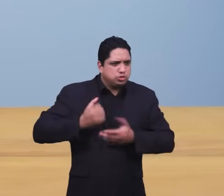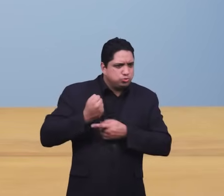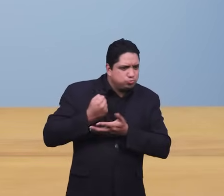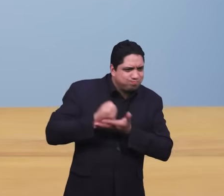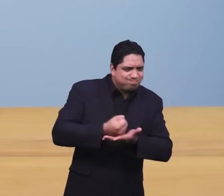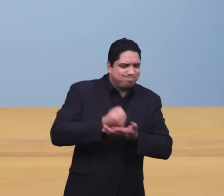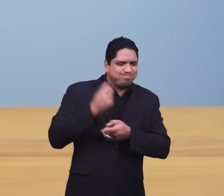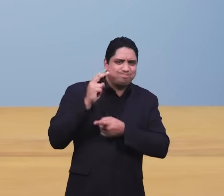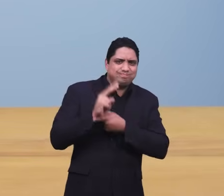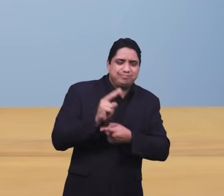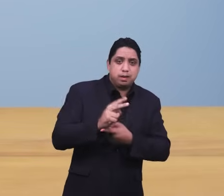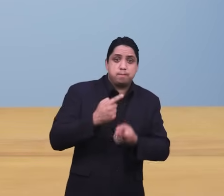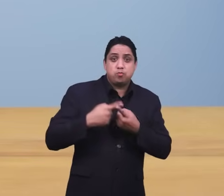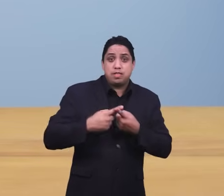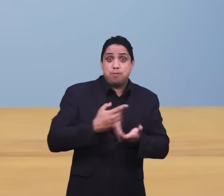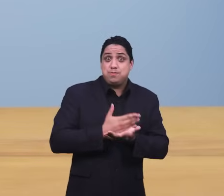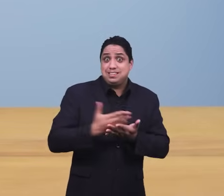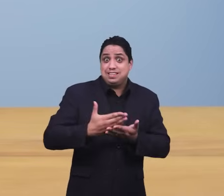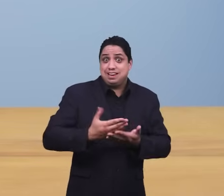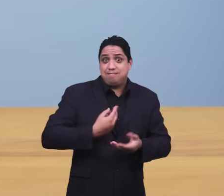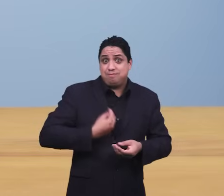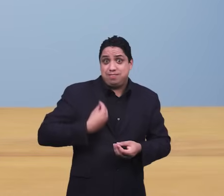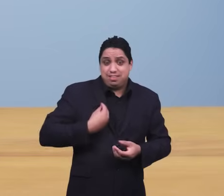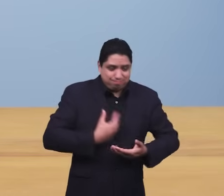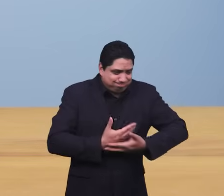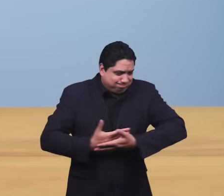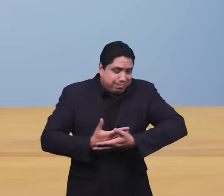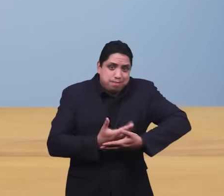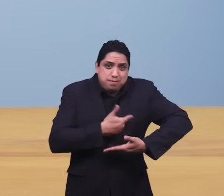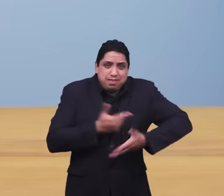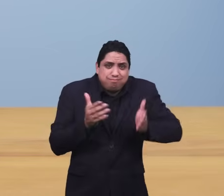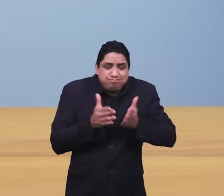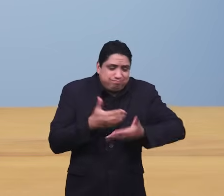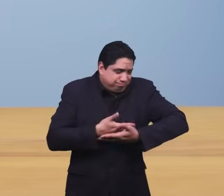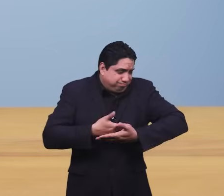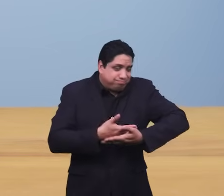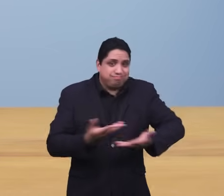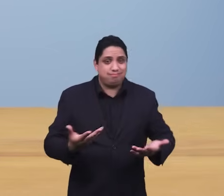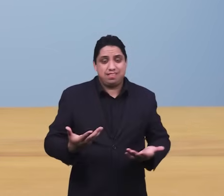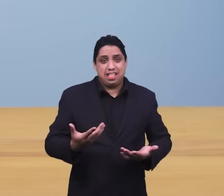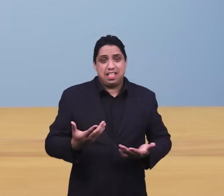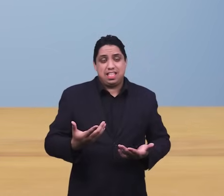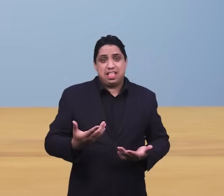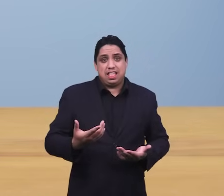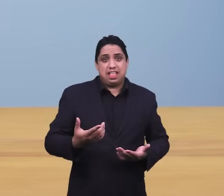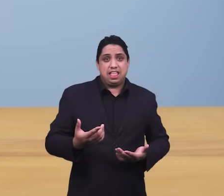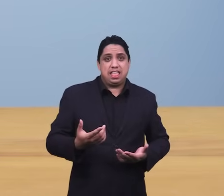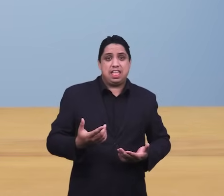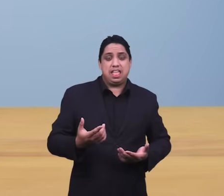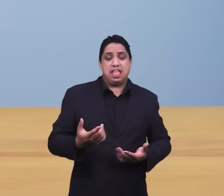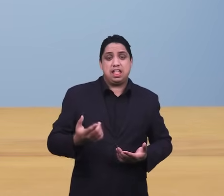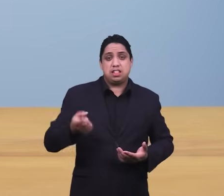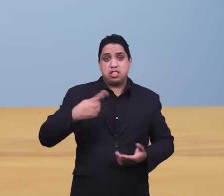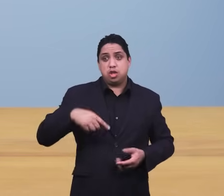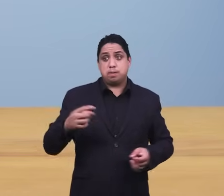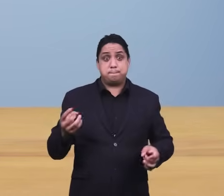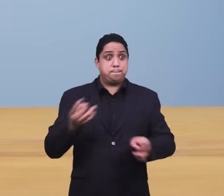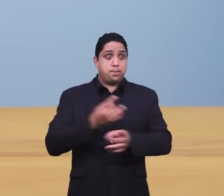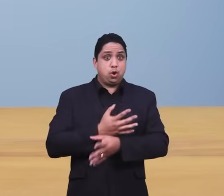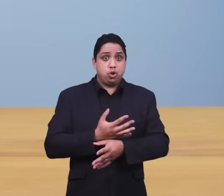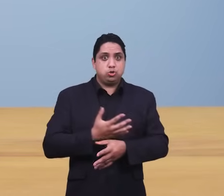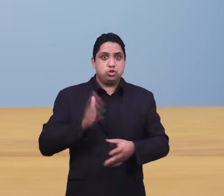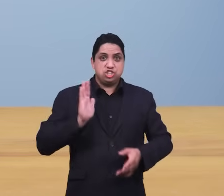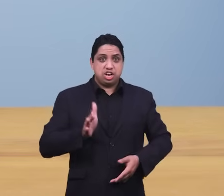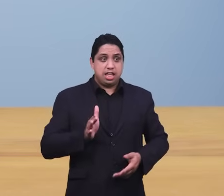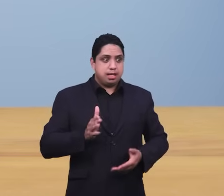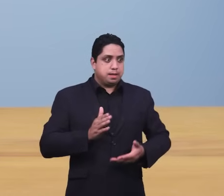porque você está começando a jornada. Então, ninguém se prepara para isso. Nós não nos preparamos numa gestação para receber